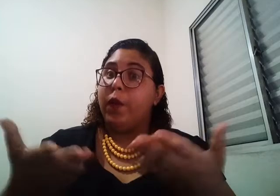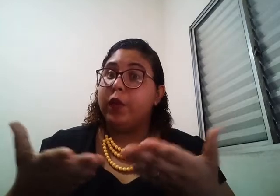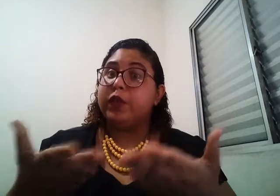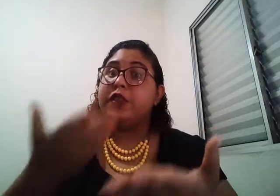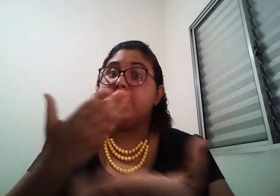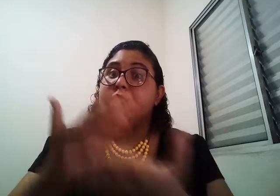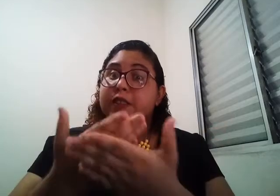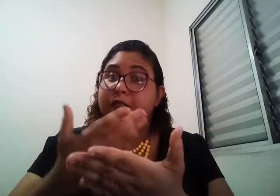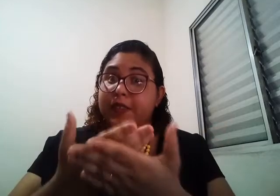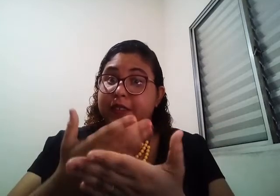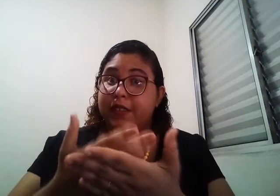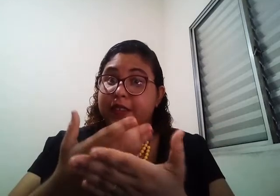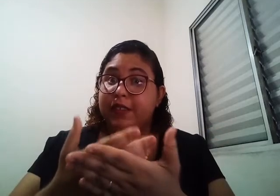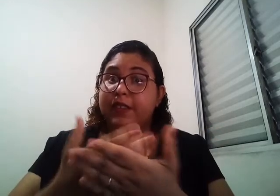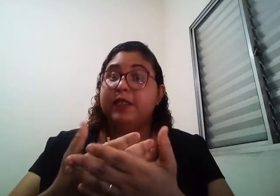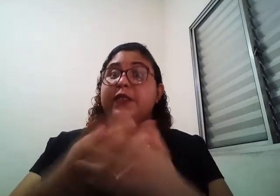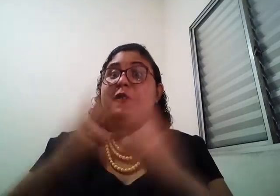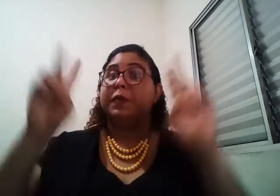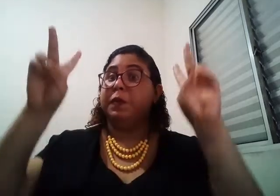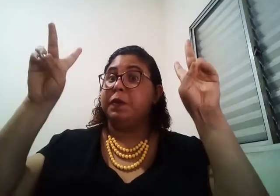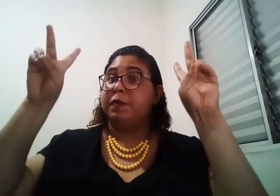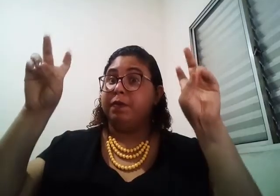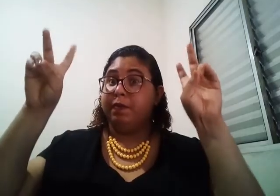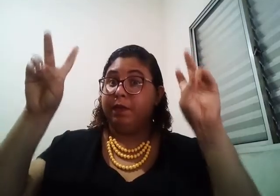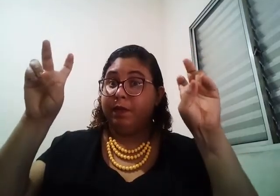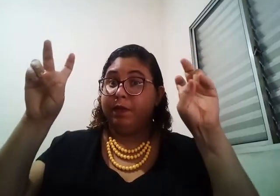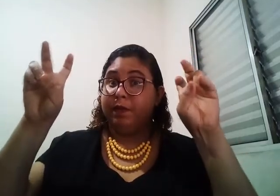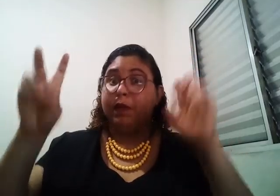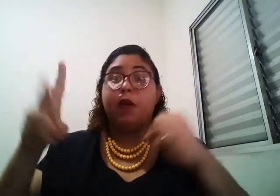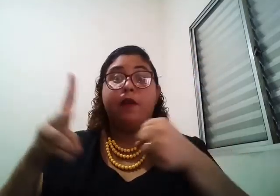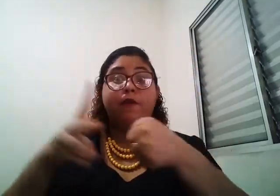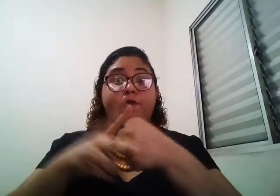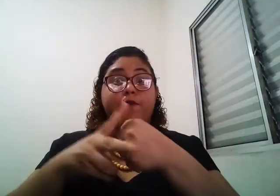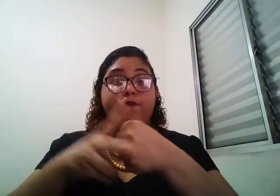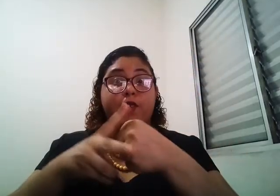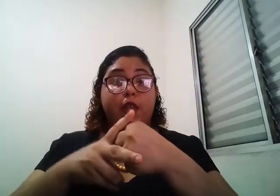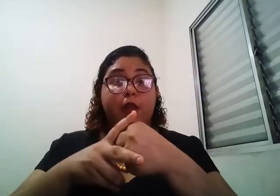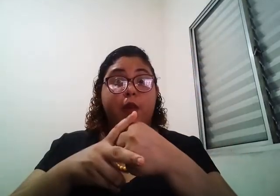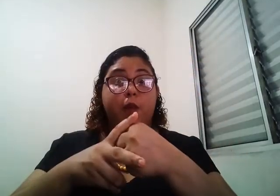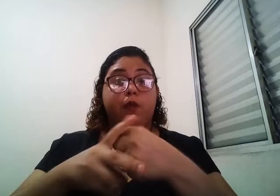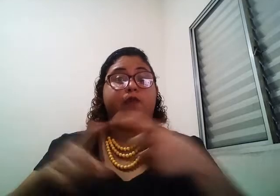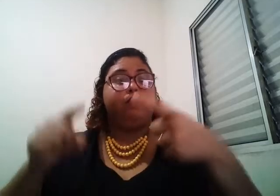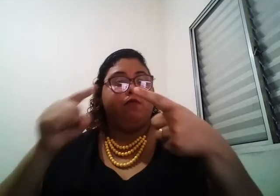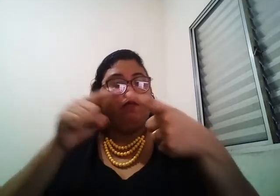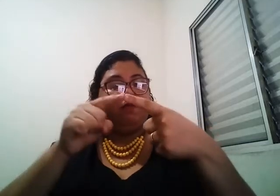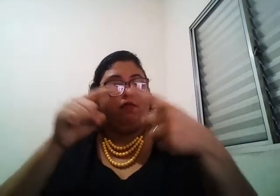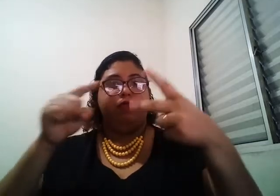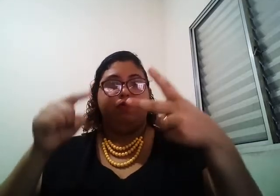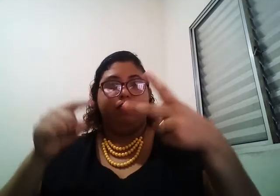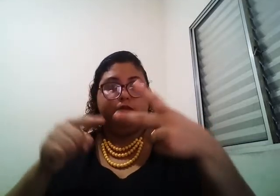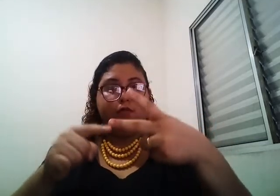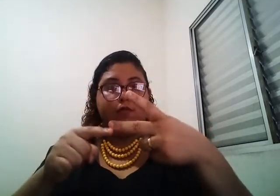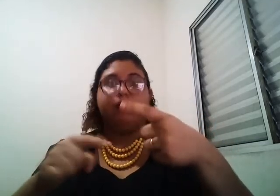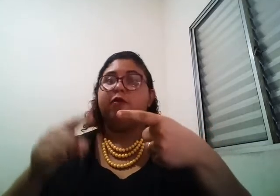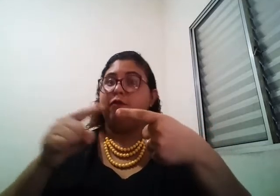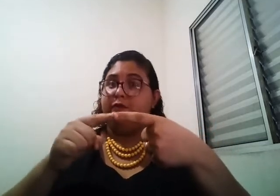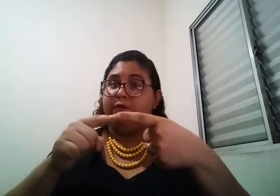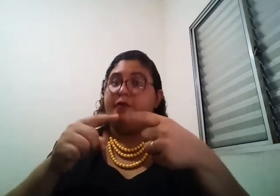sobre os verbos, dois tipos de verbos, né? Os verbos com concordância e os verbos sem